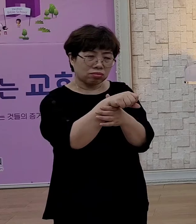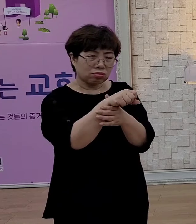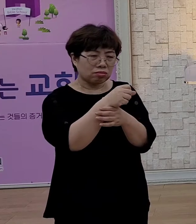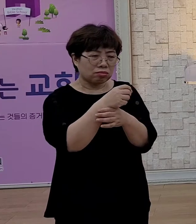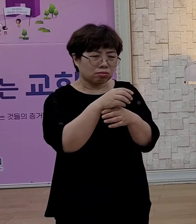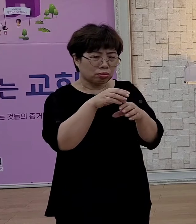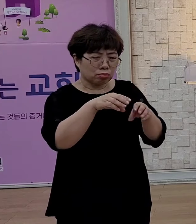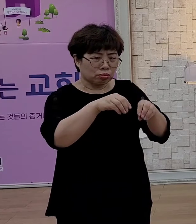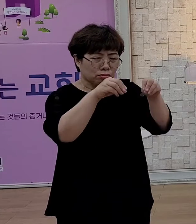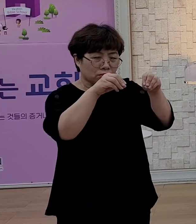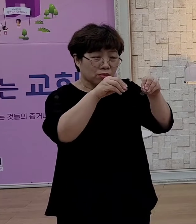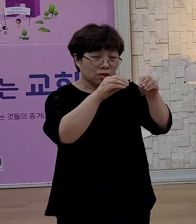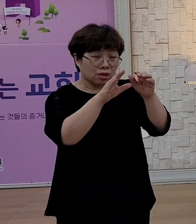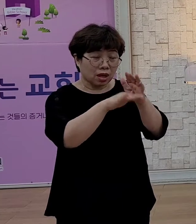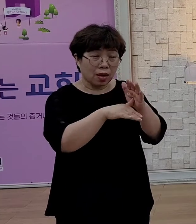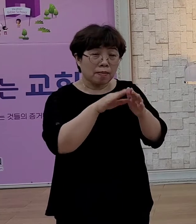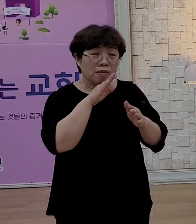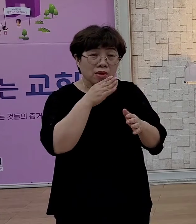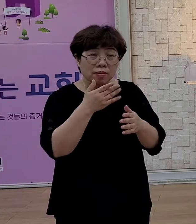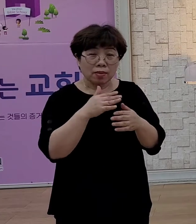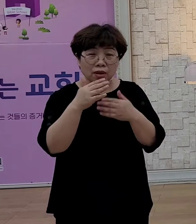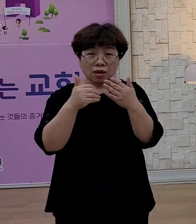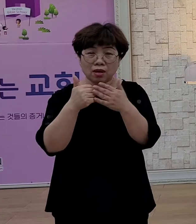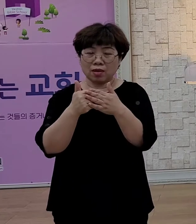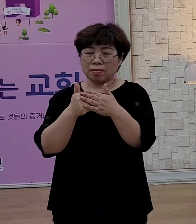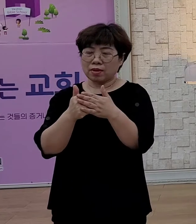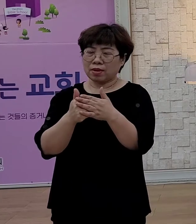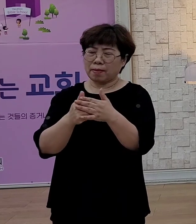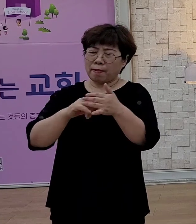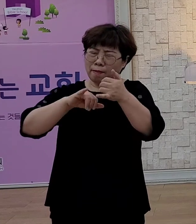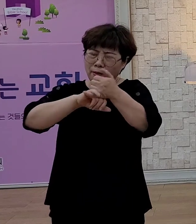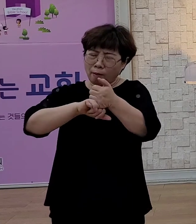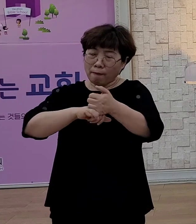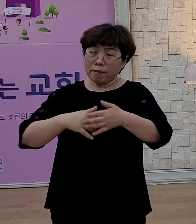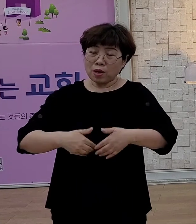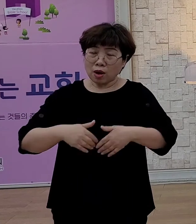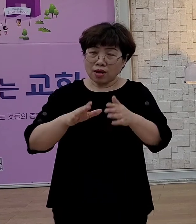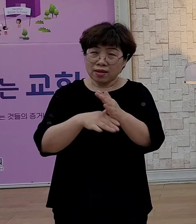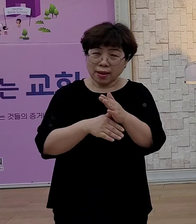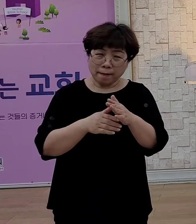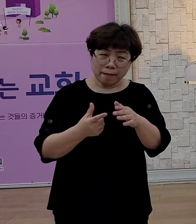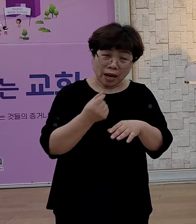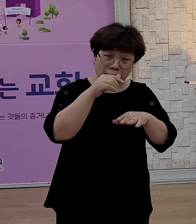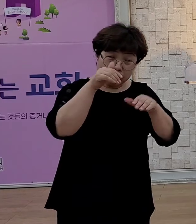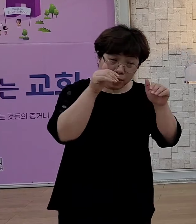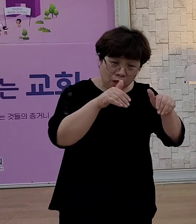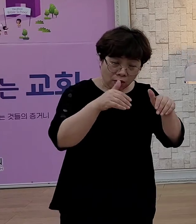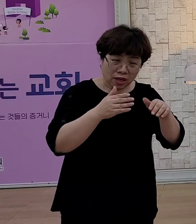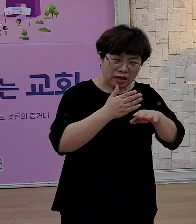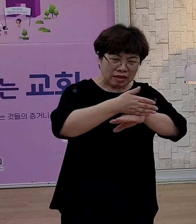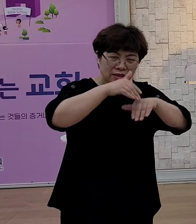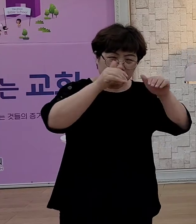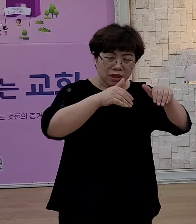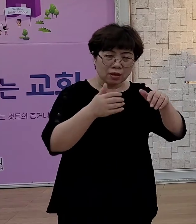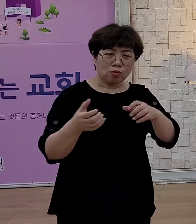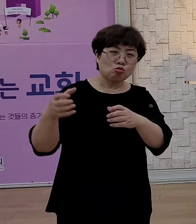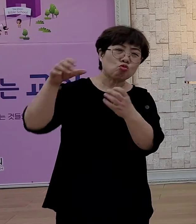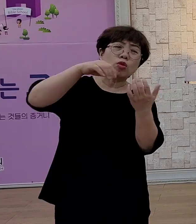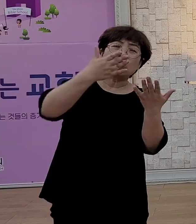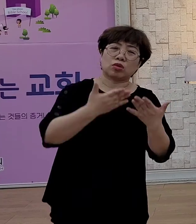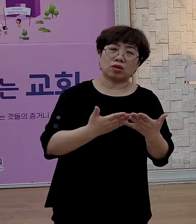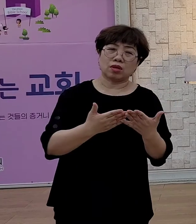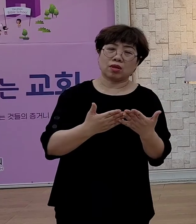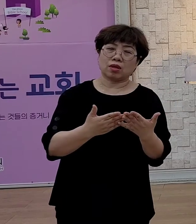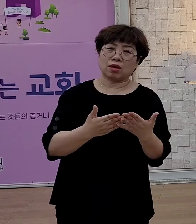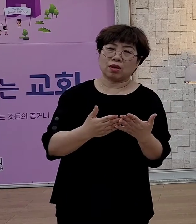되면 이른 비와 늦은 비를 어김없이 부어주시더라고요. 그래서 막 올해 가물면